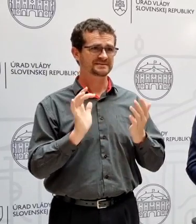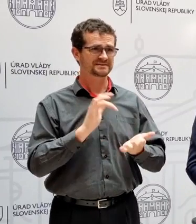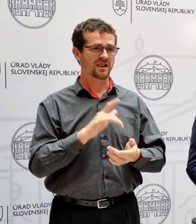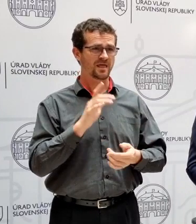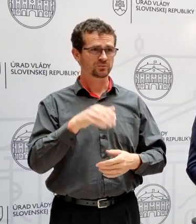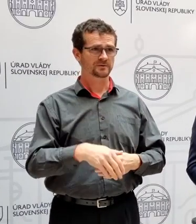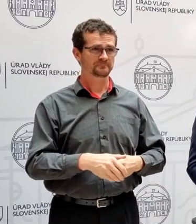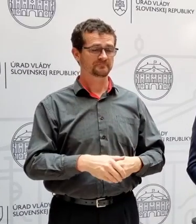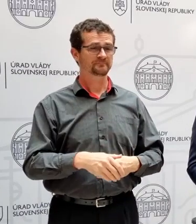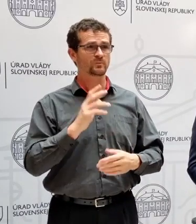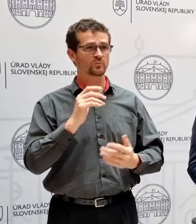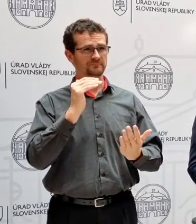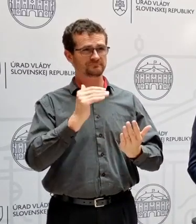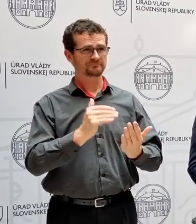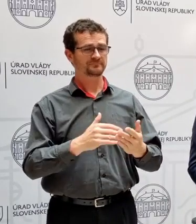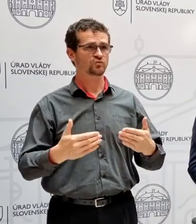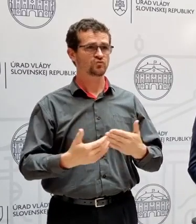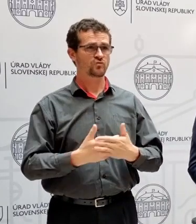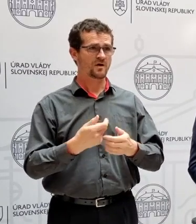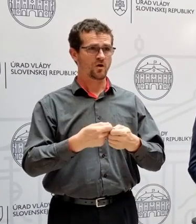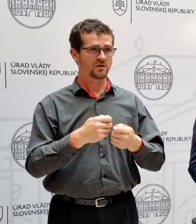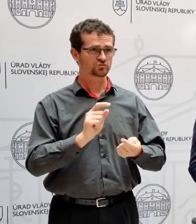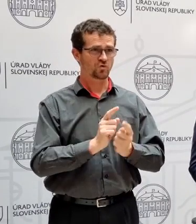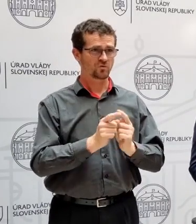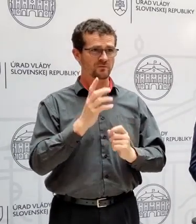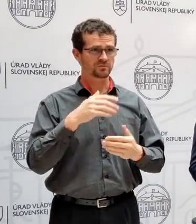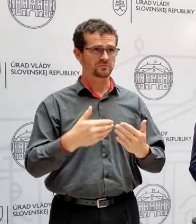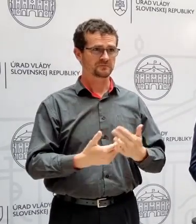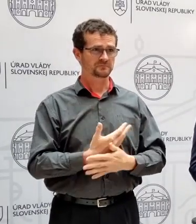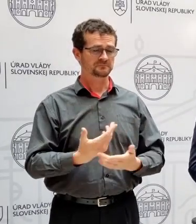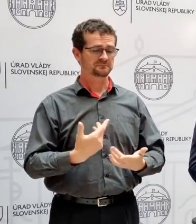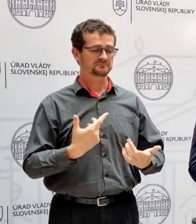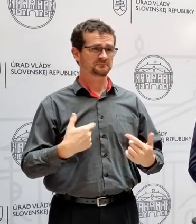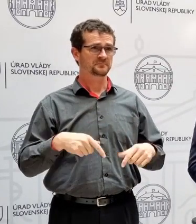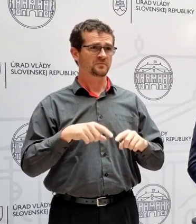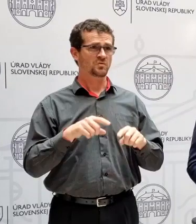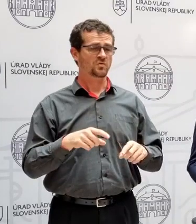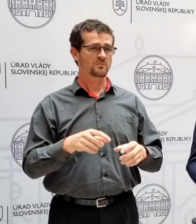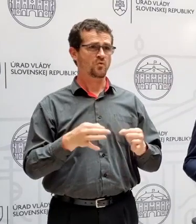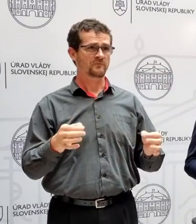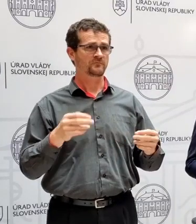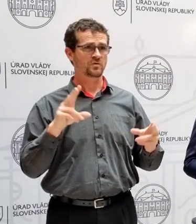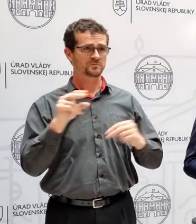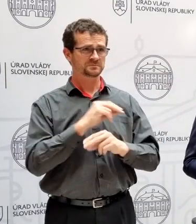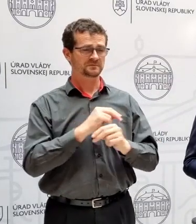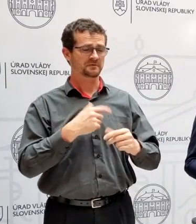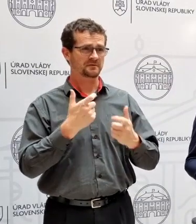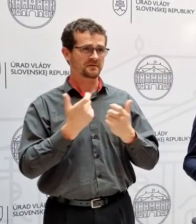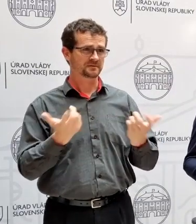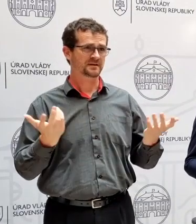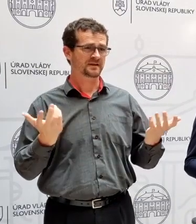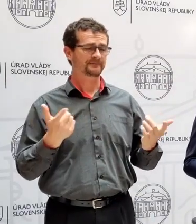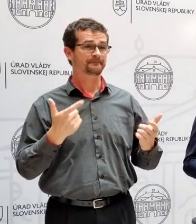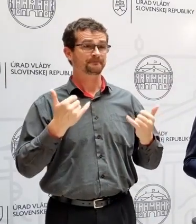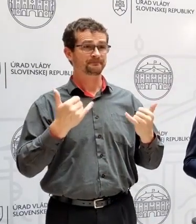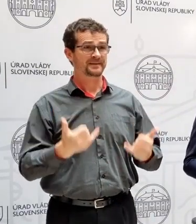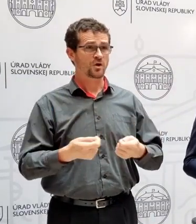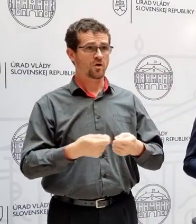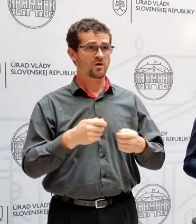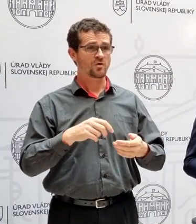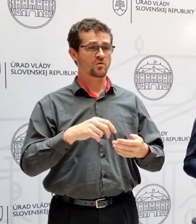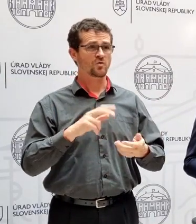Pán Matovič, budete si spisovať nejakú novú koaličnú dohodu? Tiež sa o tom otvorene rozprávali samozrejme. Súčasná